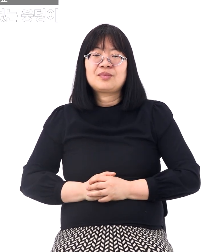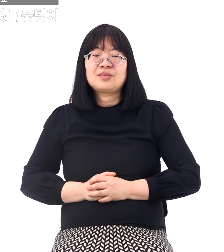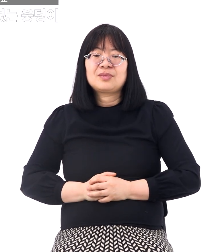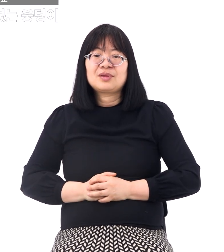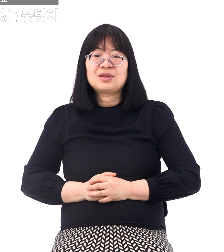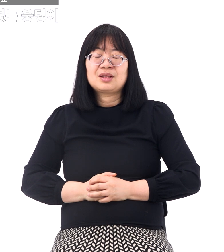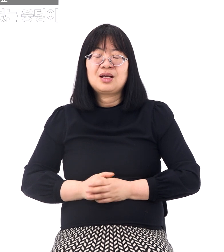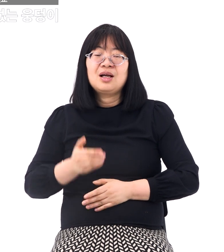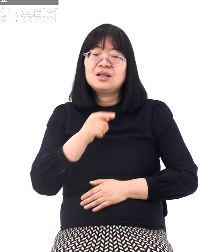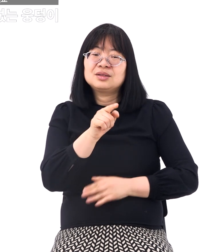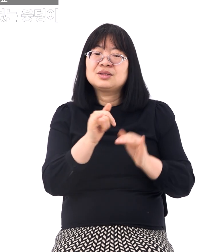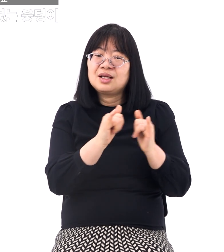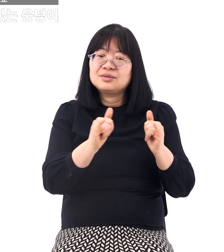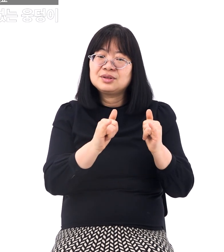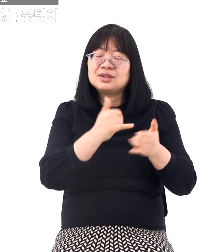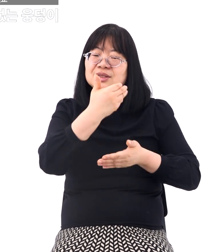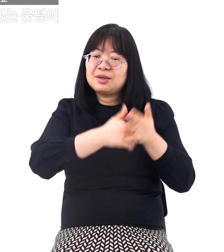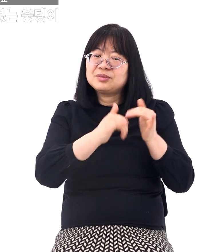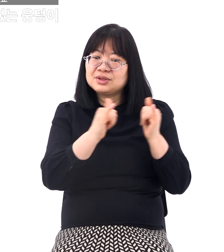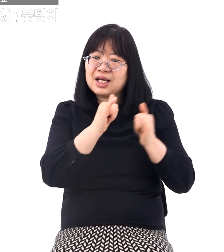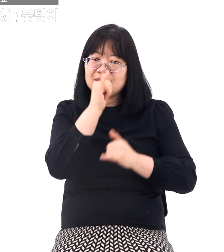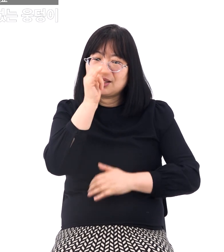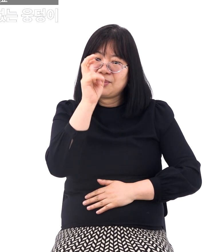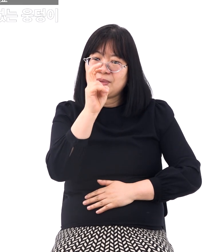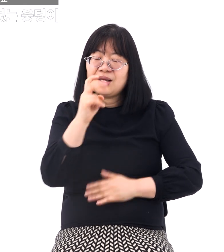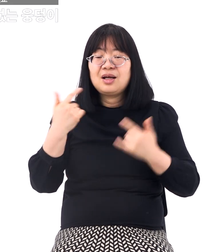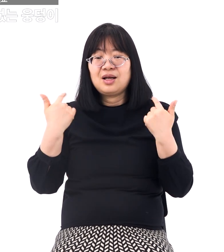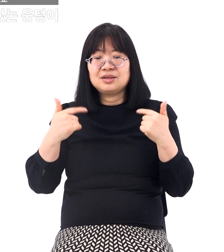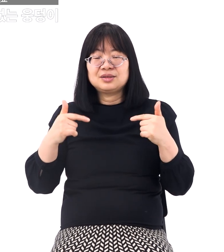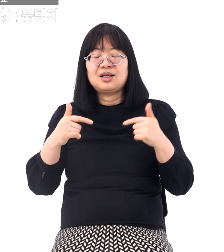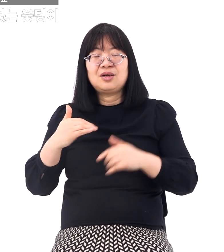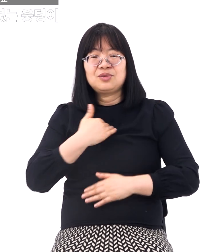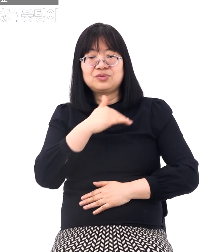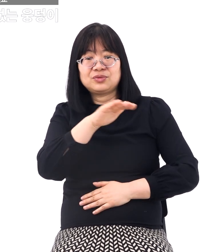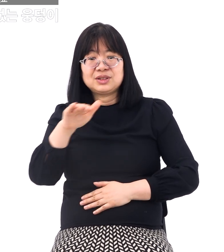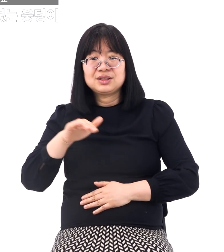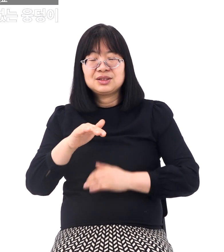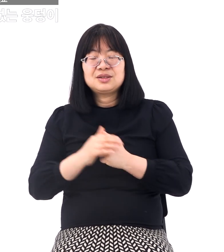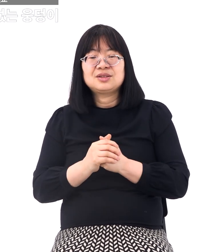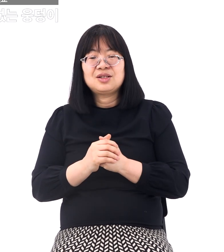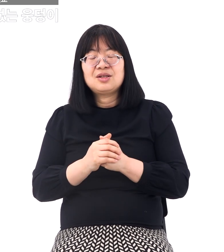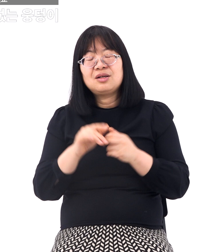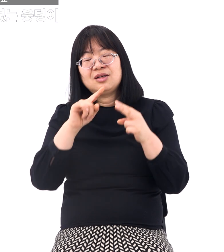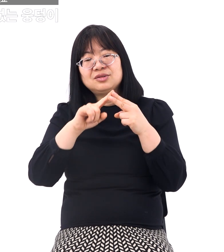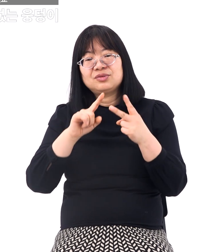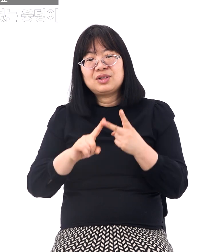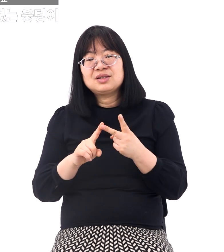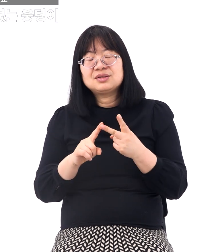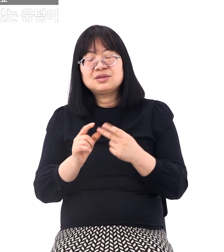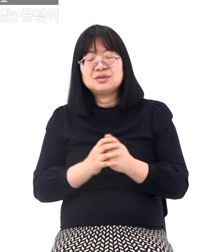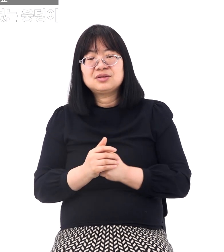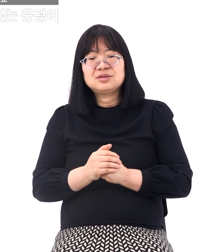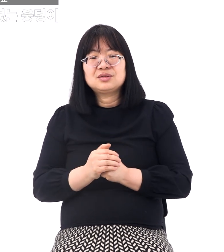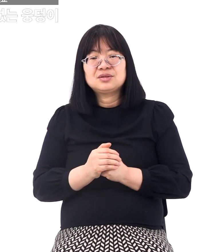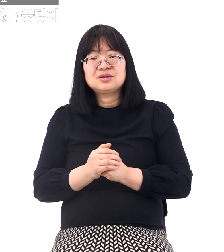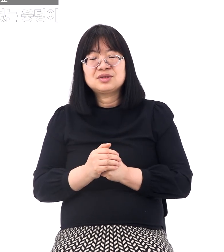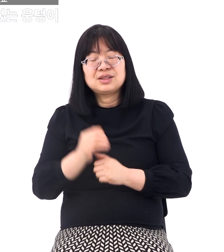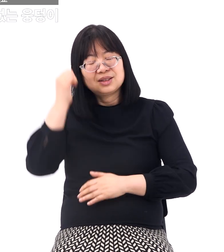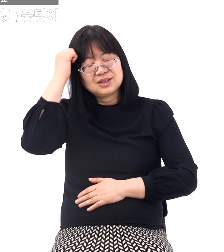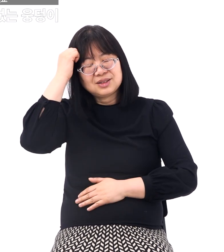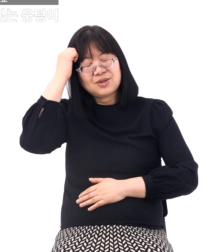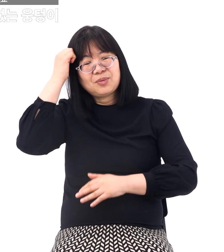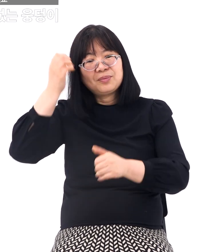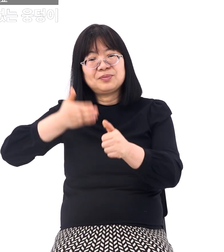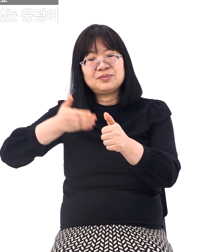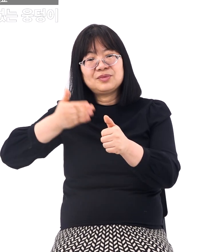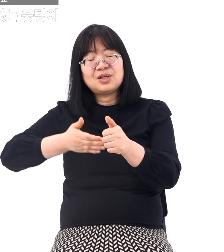그들이 남은 자들일 수 있잖아요. 그러니까 우리는 항상 두 가지를 잃어서는 안 돼요.